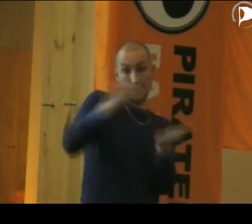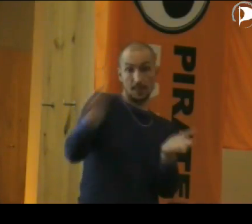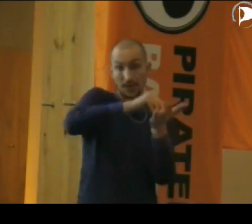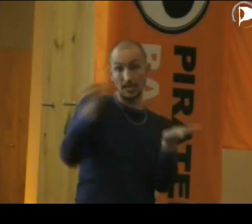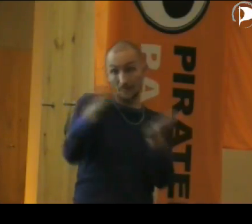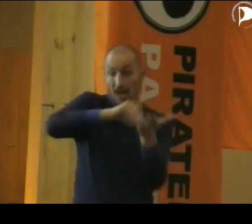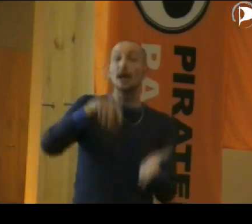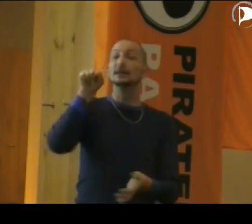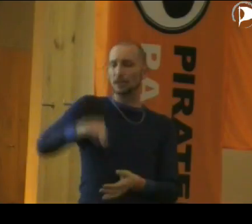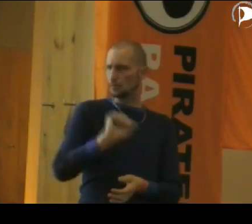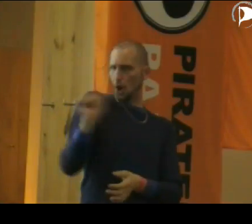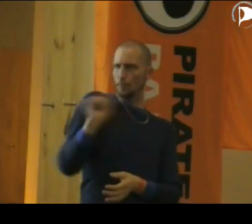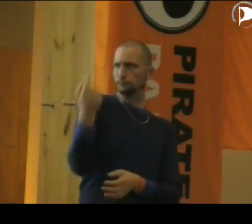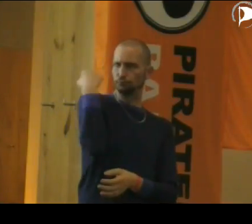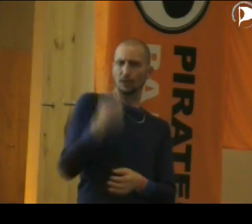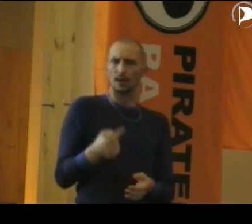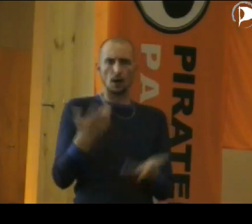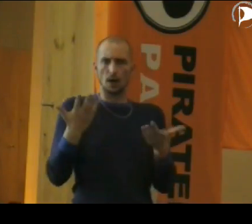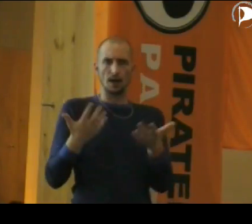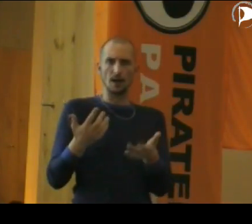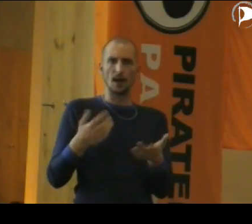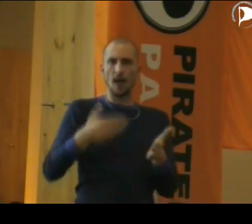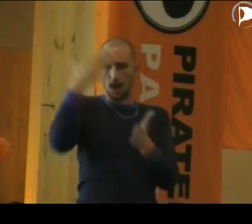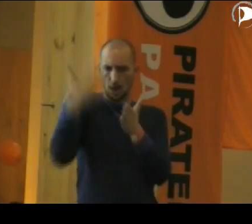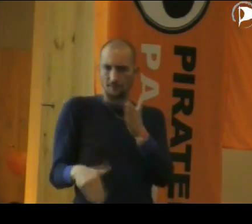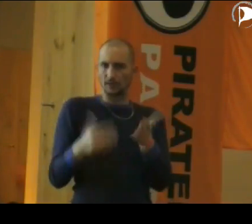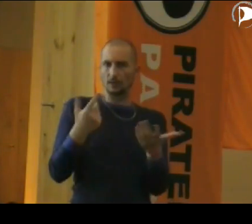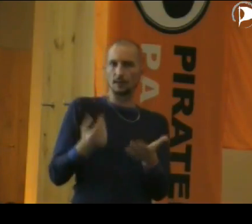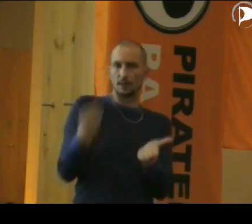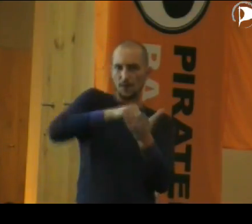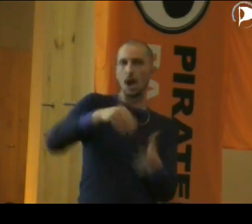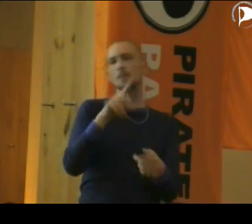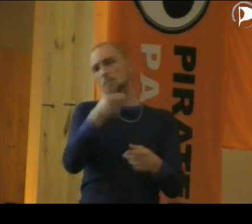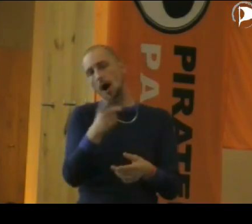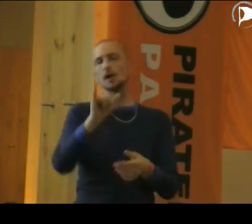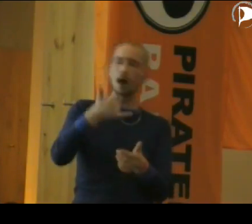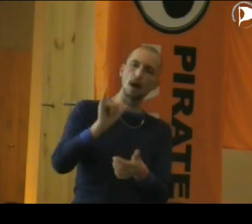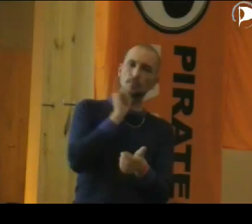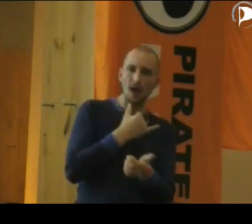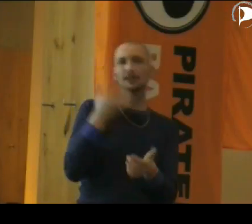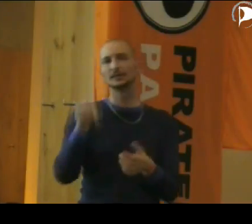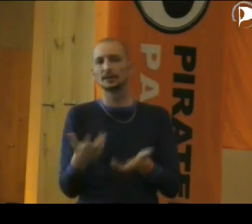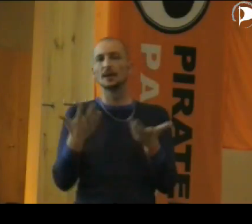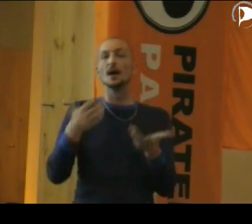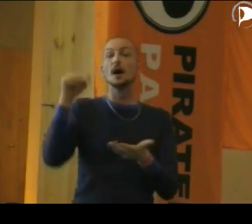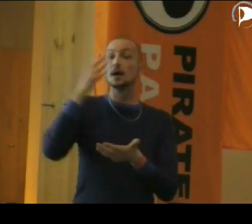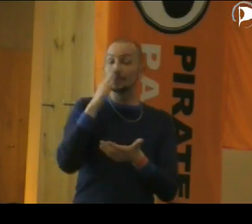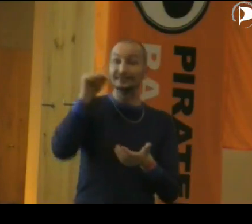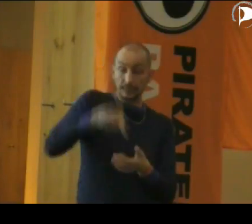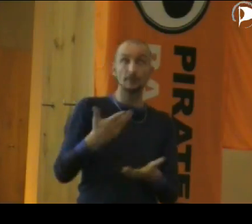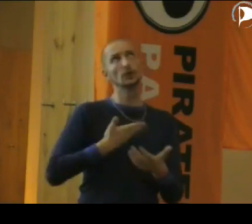und ich habe schließlich als drittes noch ein paar andere informationen wie das kloster dass ich mit der